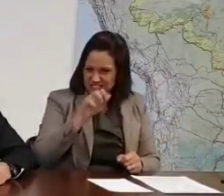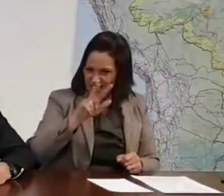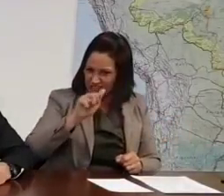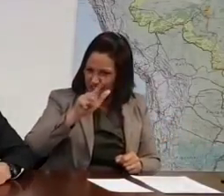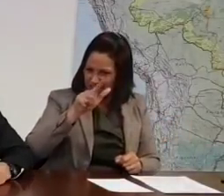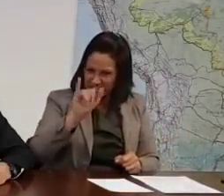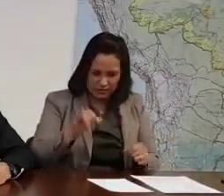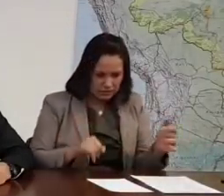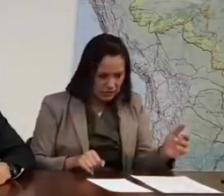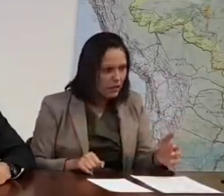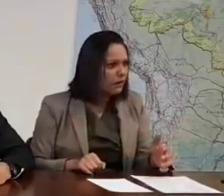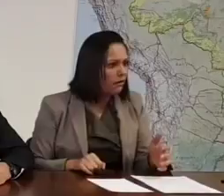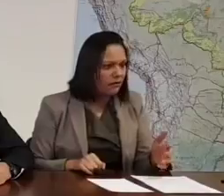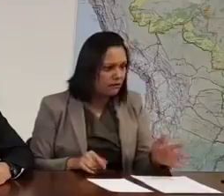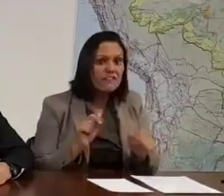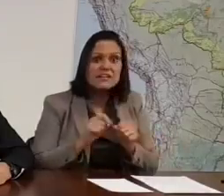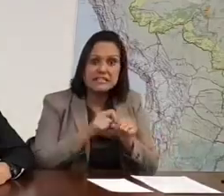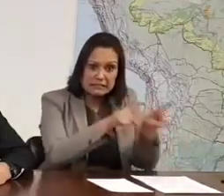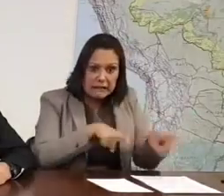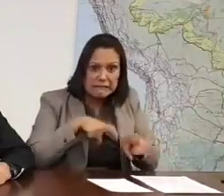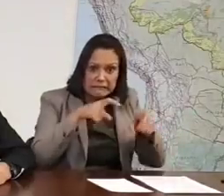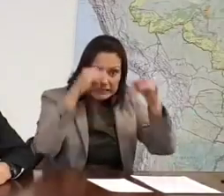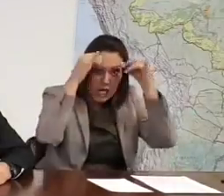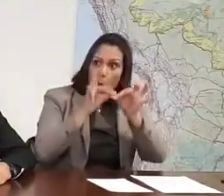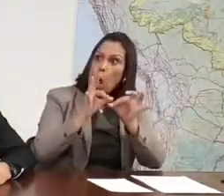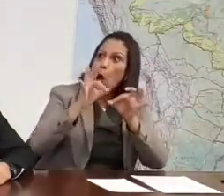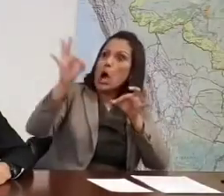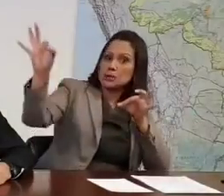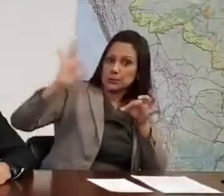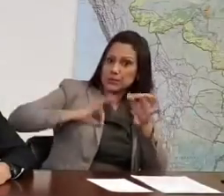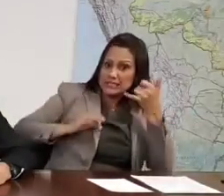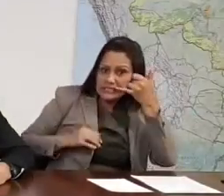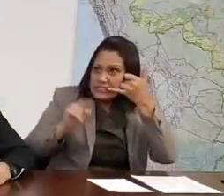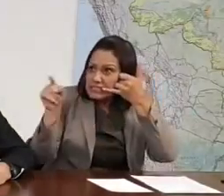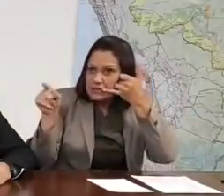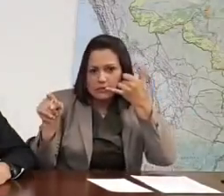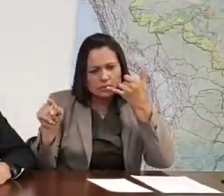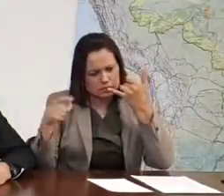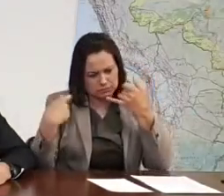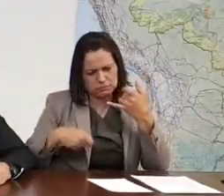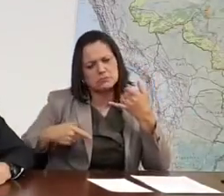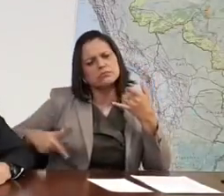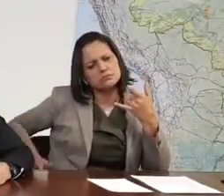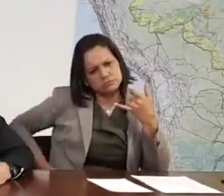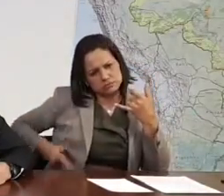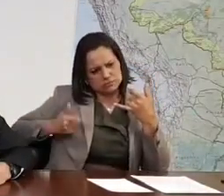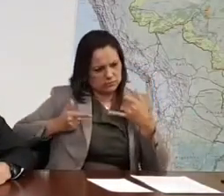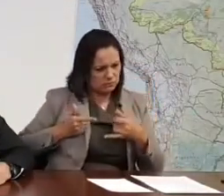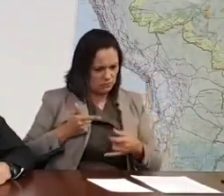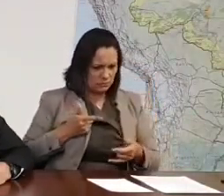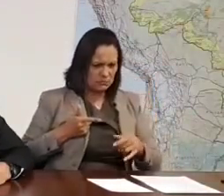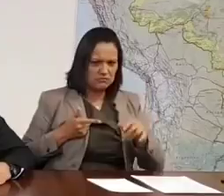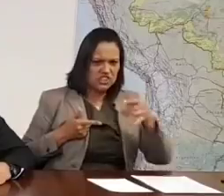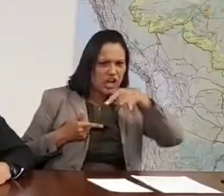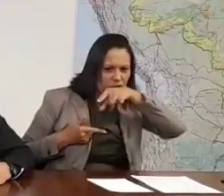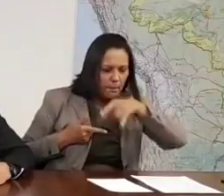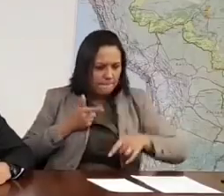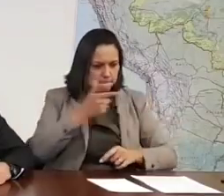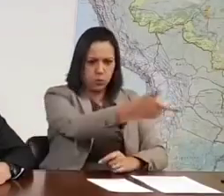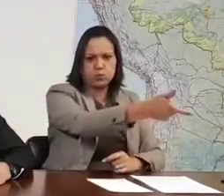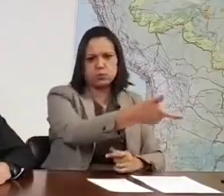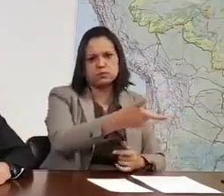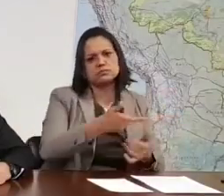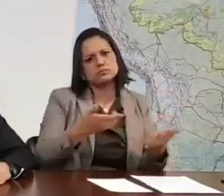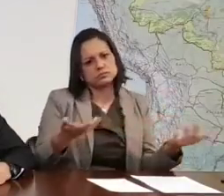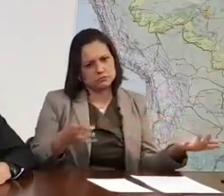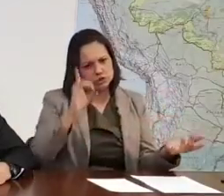Onde a delegacia mais próxima está a 100 quilômetros da fazenda? Ele precisa ter um instrumento de proteção e defesa. Então, presidente, isso é para dar o